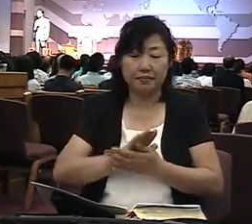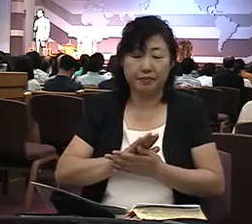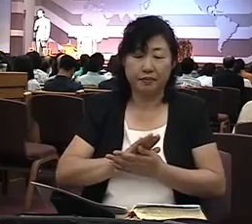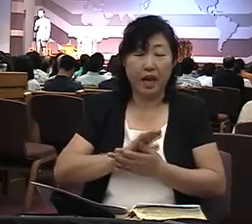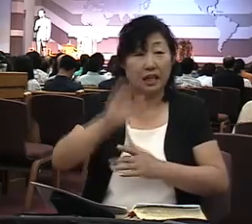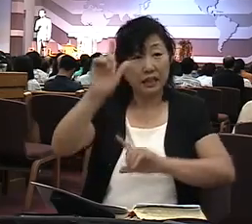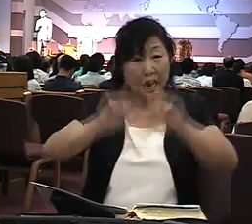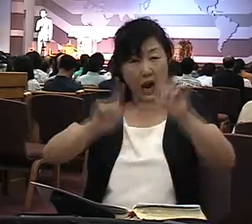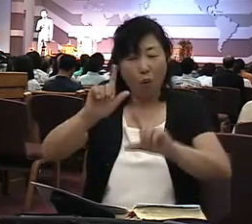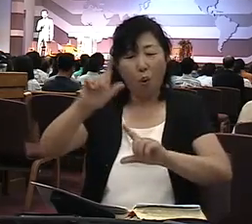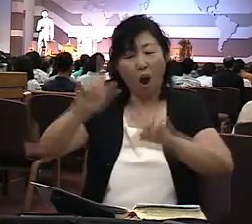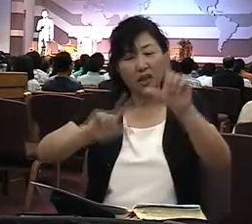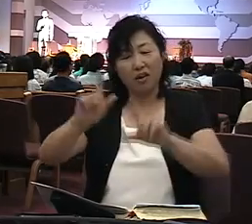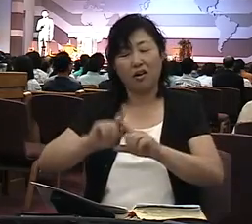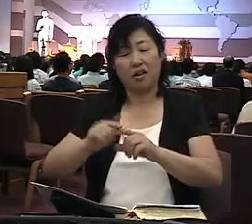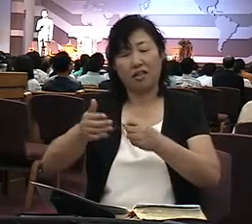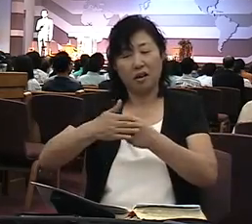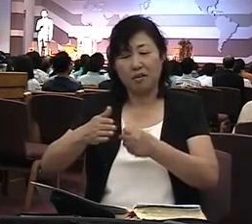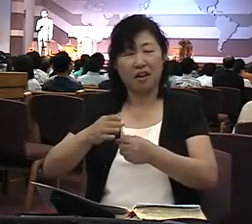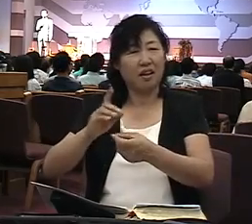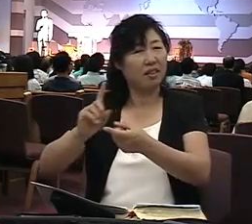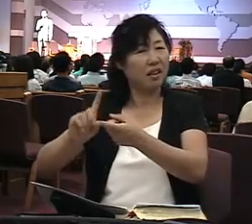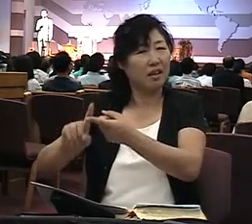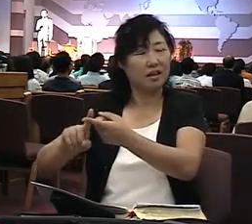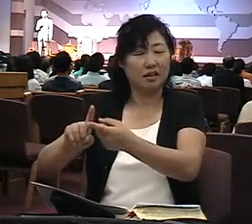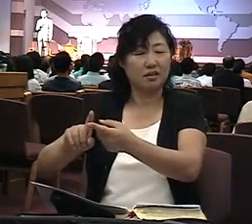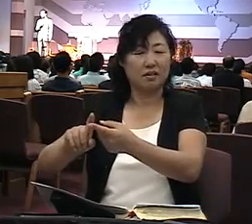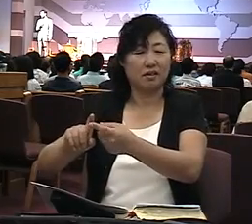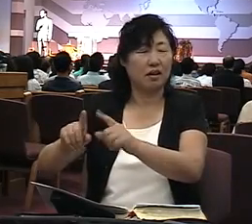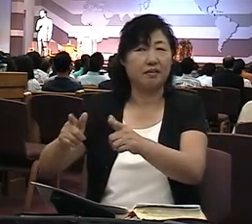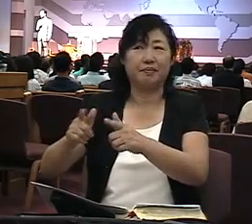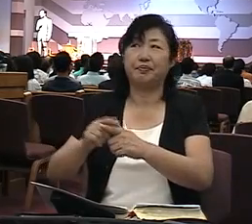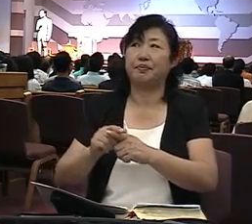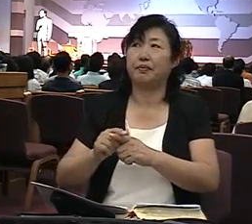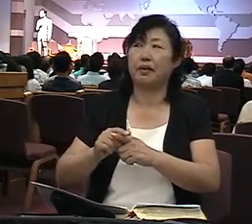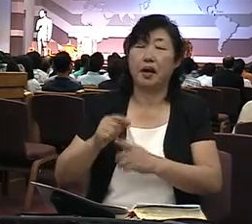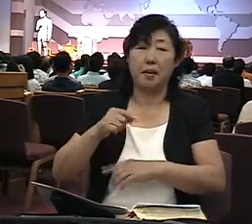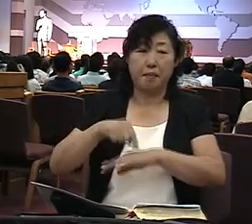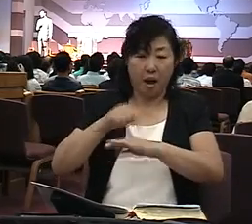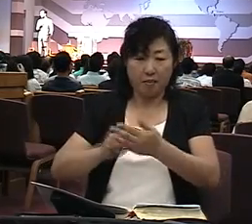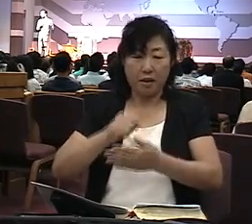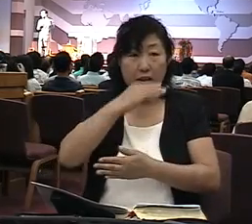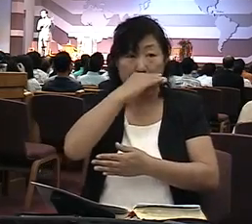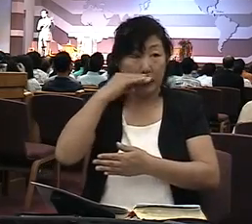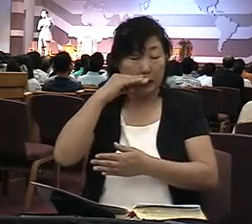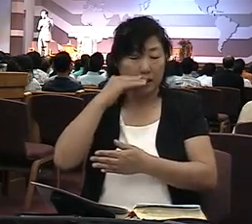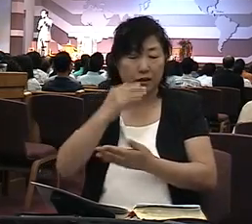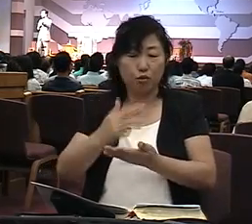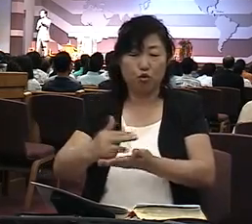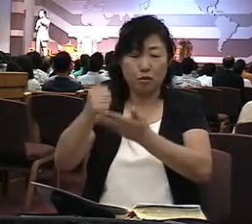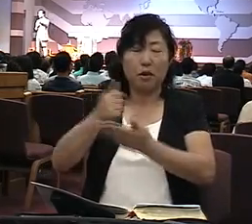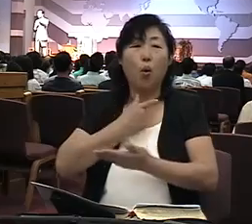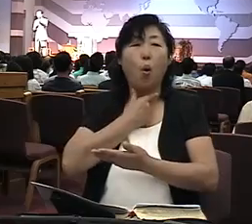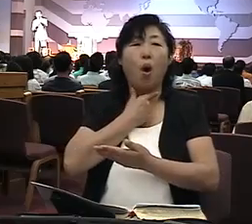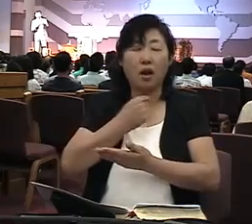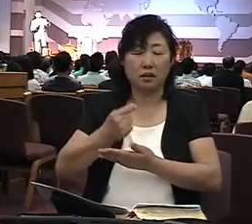상황과 환경 때문에 탓할 수 없는 마음의 자세. 주님이 원하시고 마지막